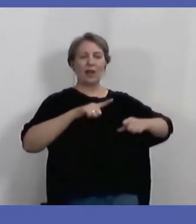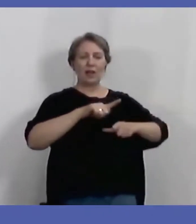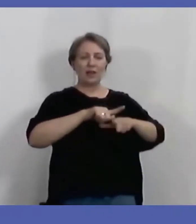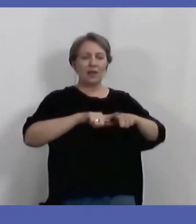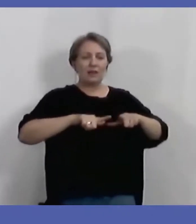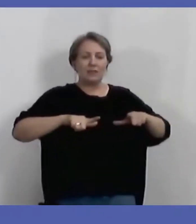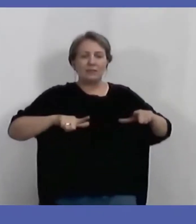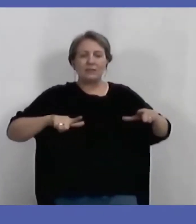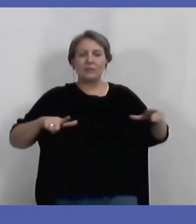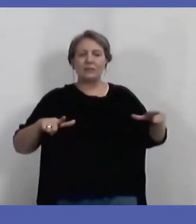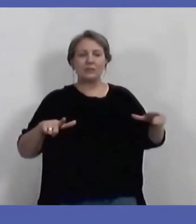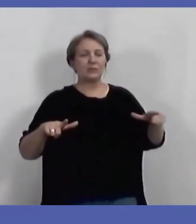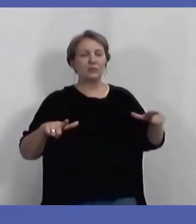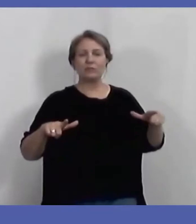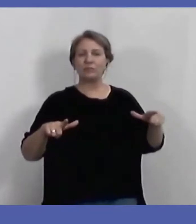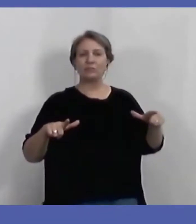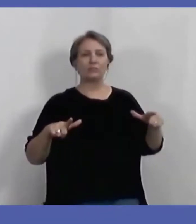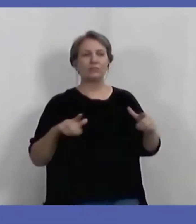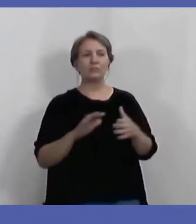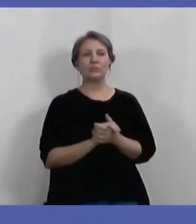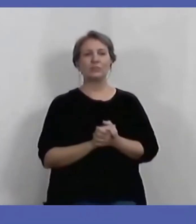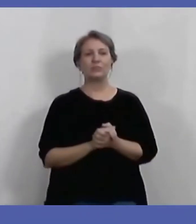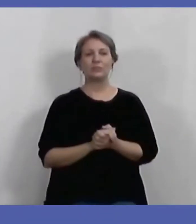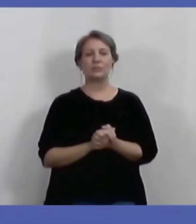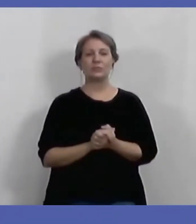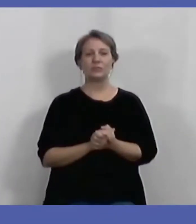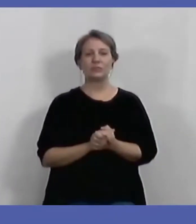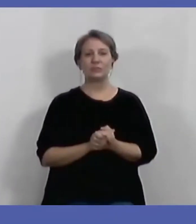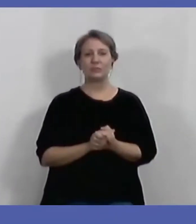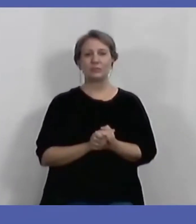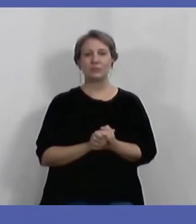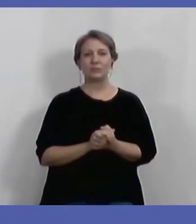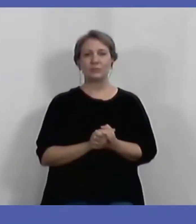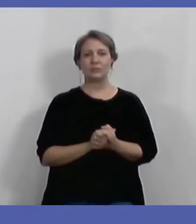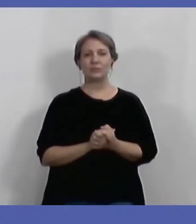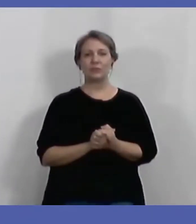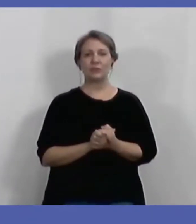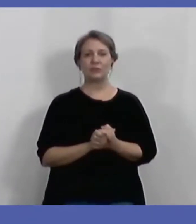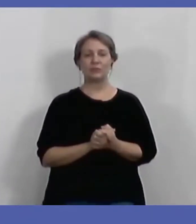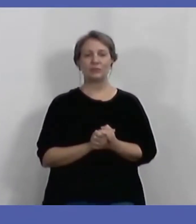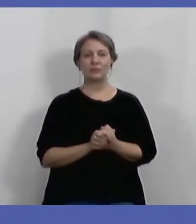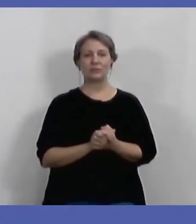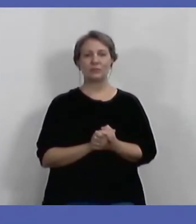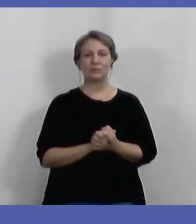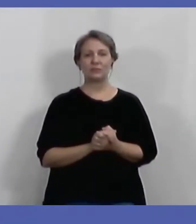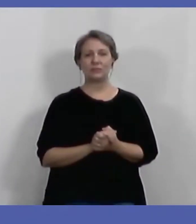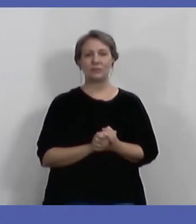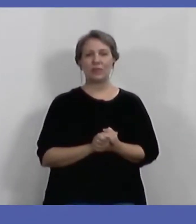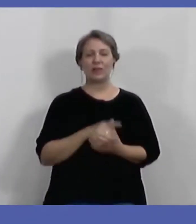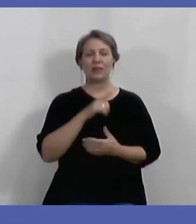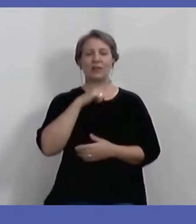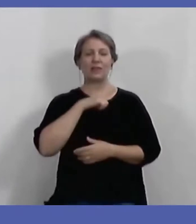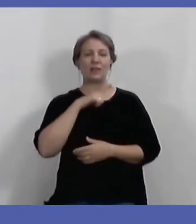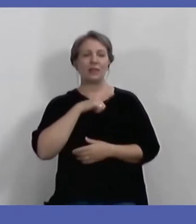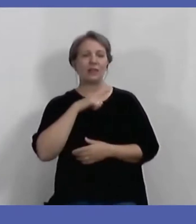nenhuma contaminação ambiental. Ali tem água, não é?